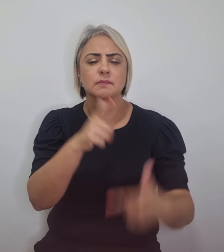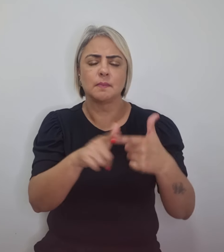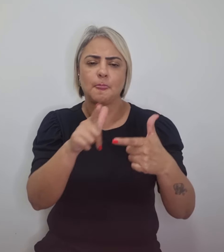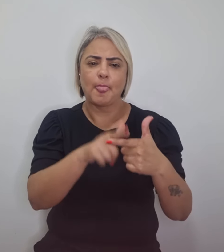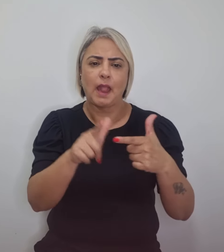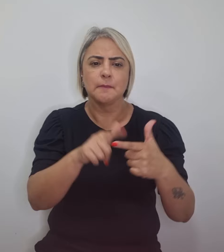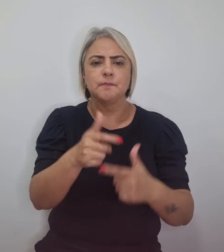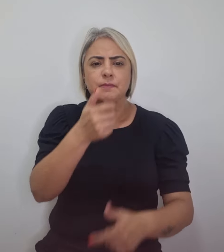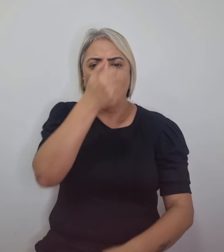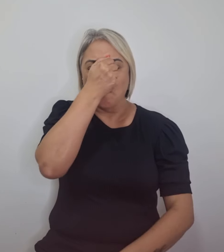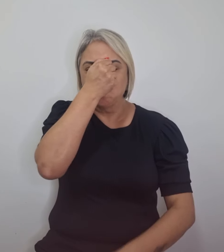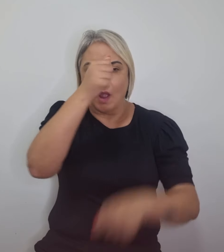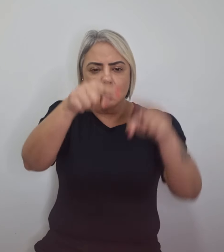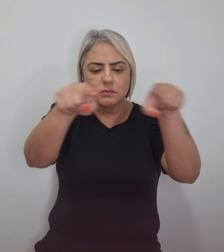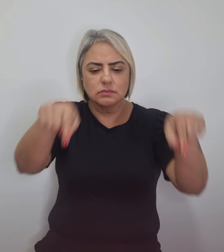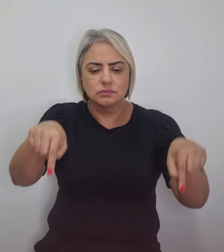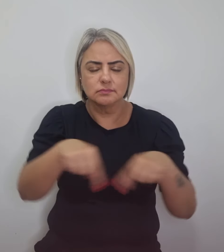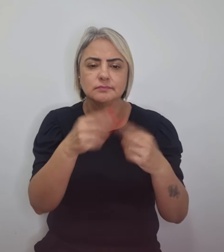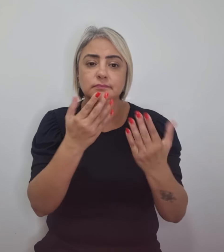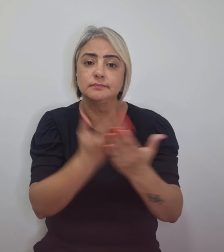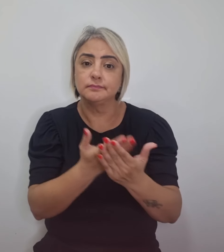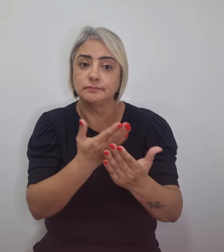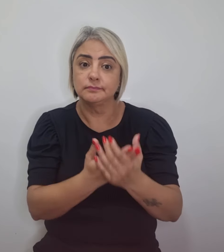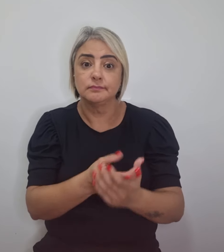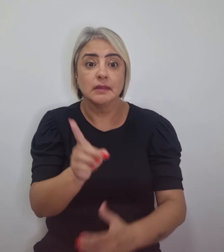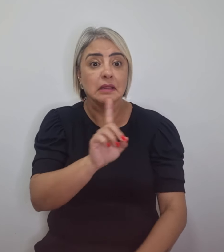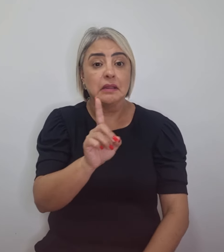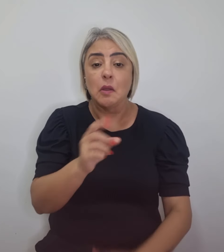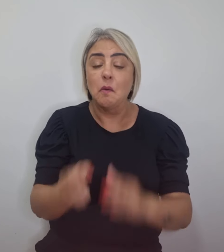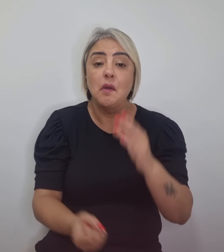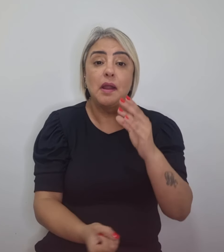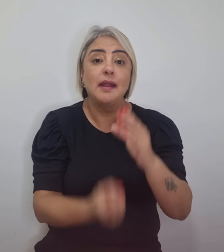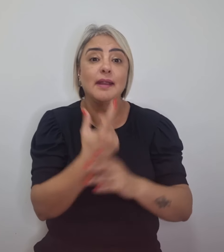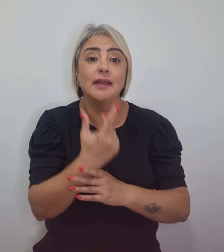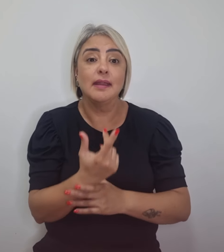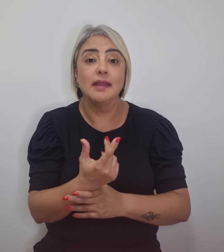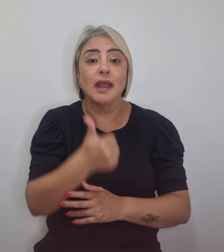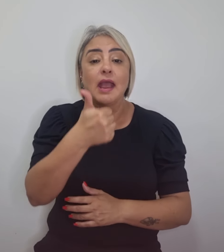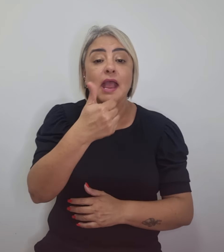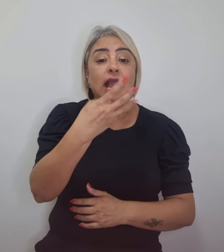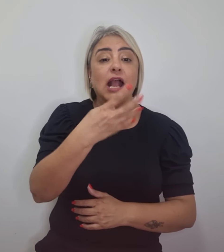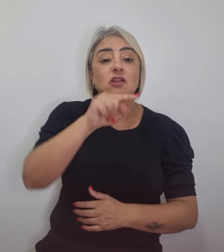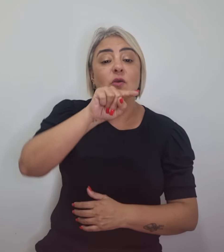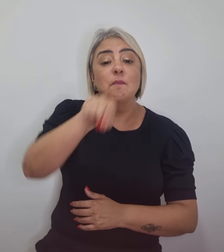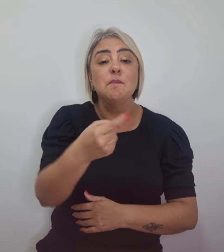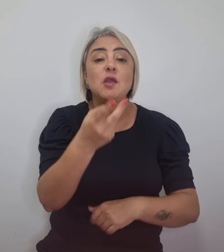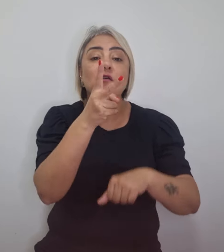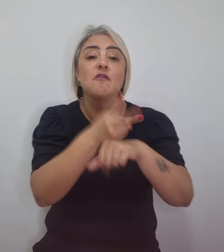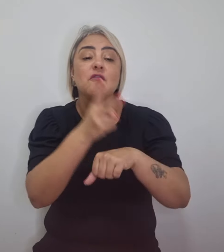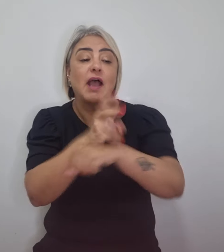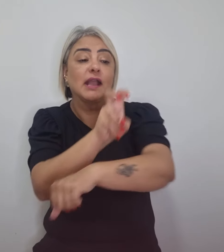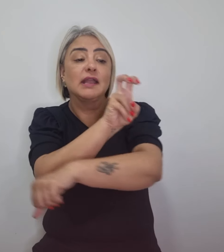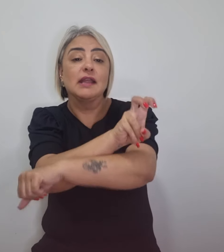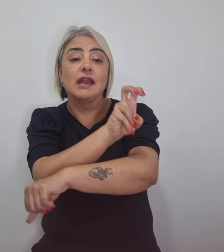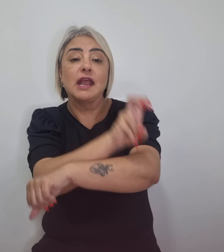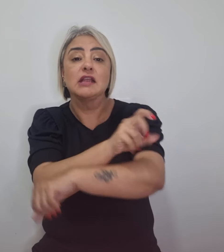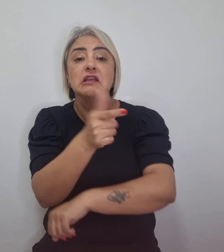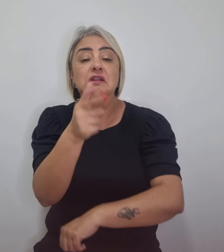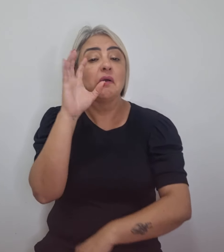superlotação das salas de aula, não cria 14 mil vagas em creches e não resolve